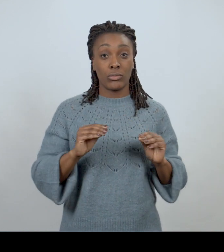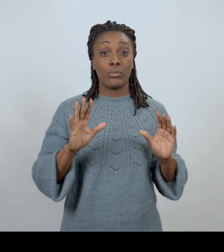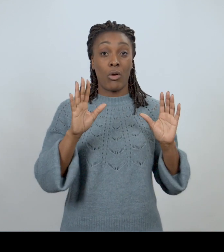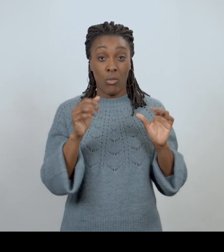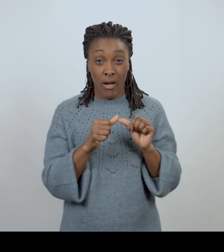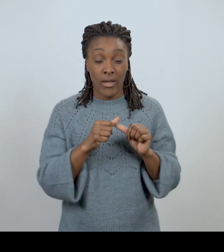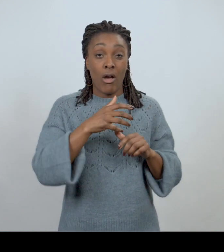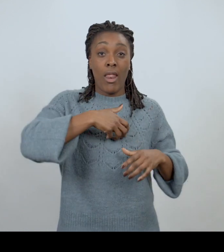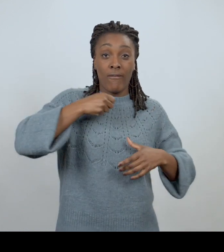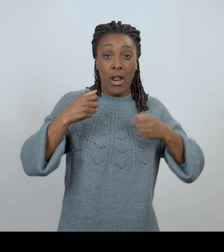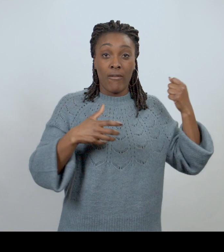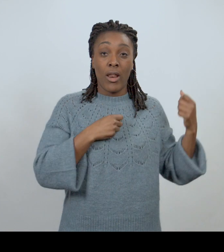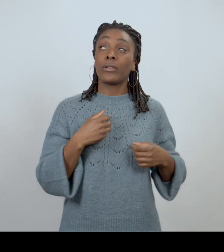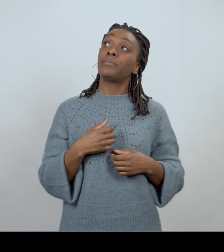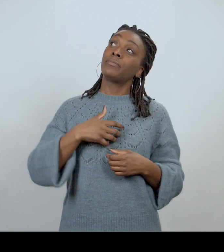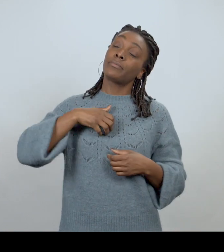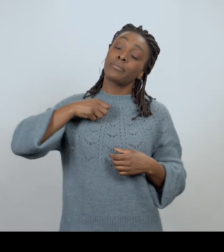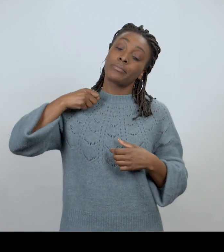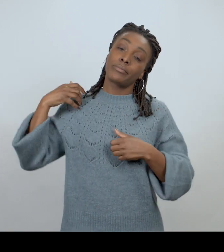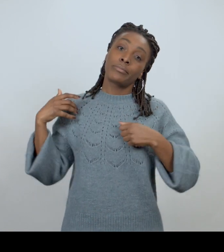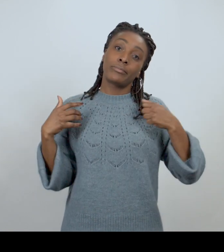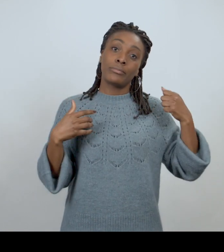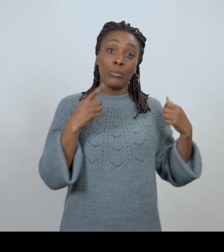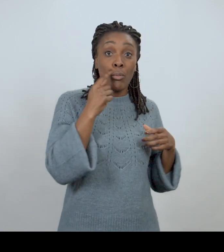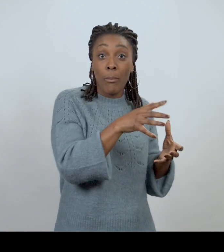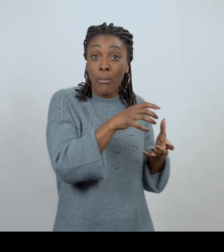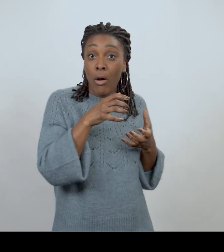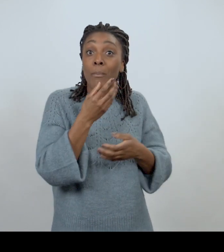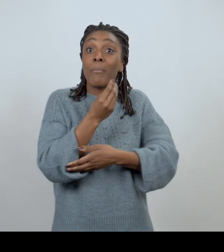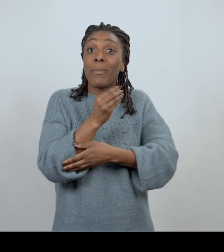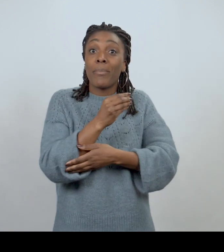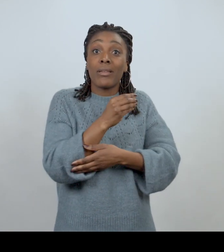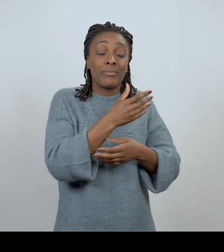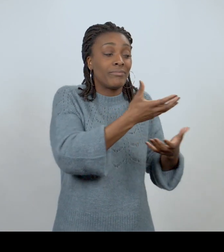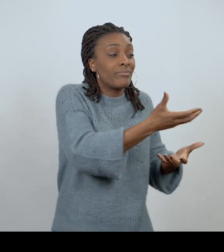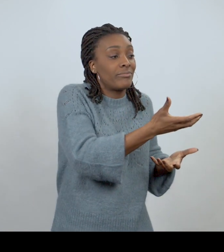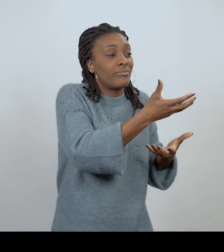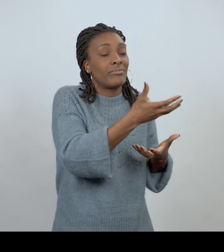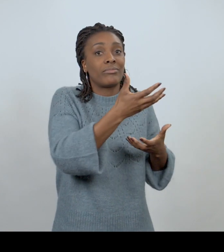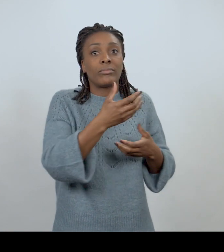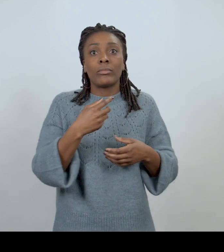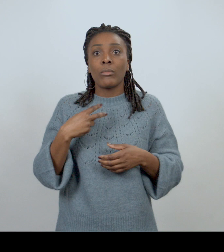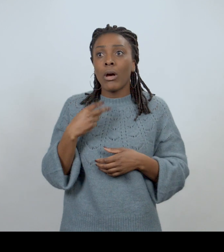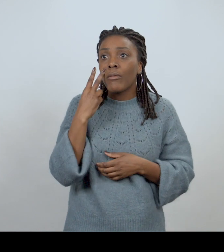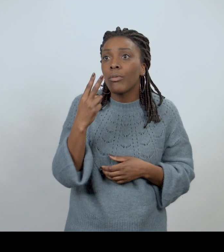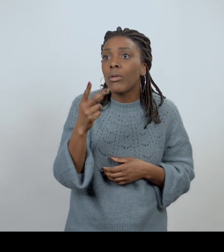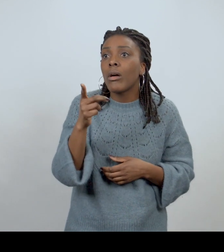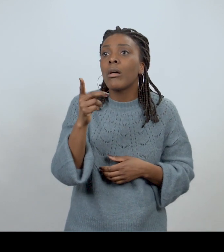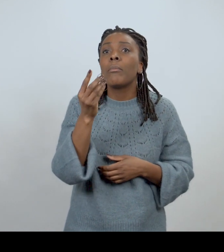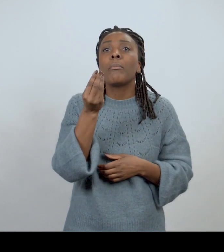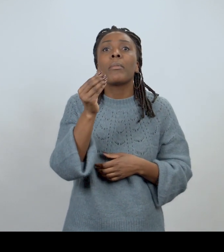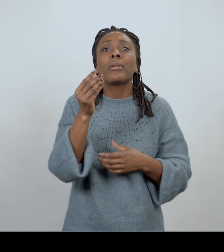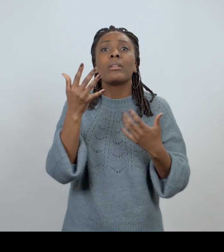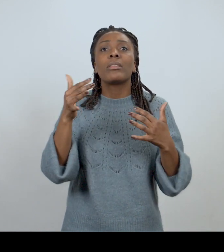la corde qui retenait le bébé. C'est alors que j'ai vu que le bébé était déjà